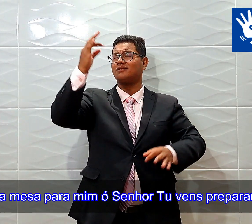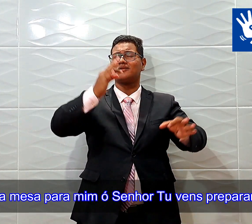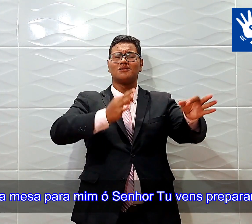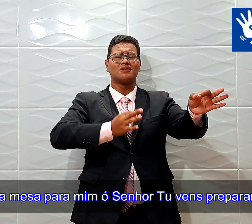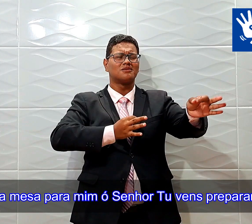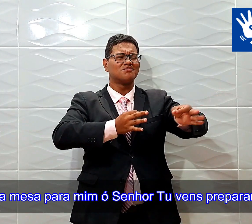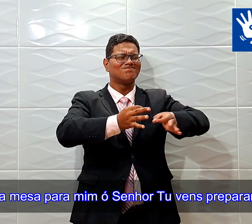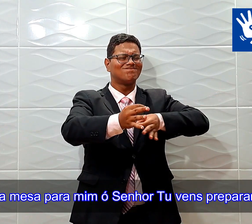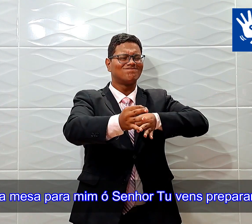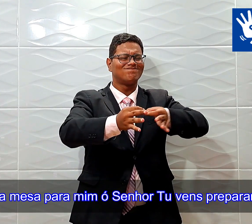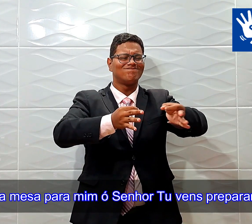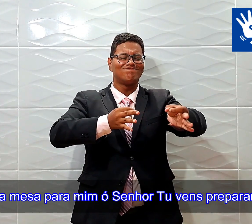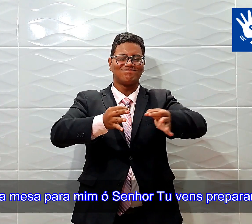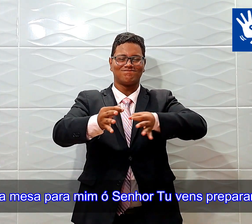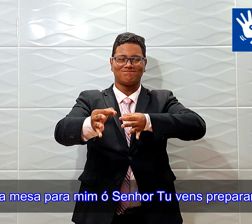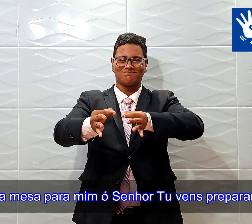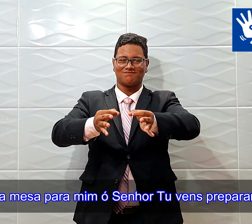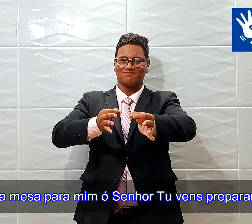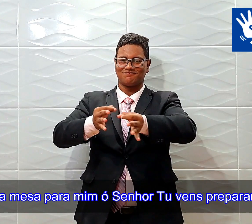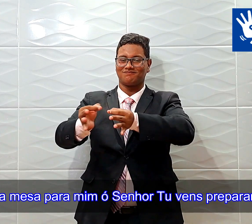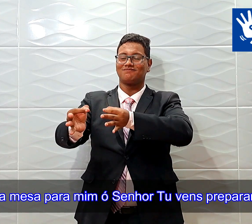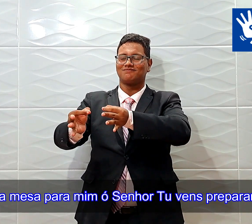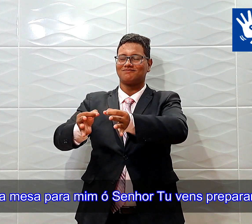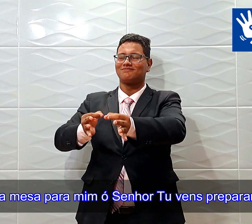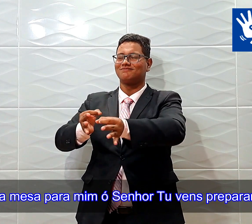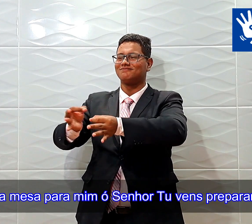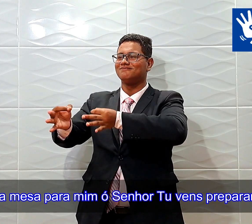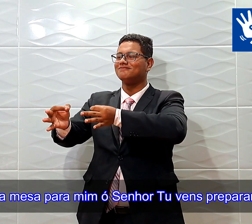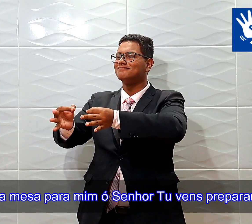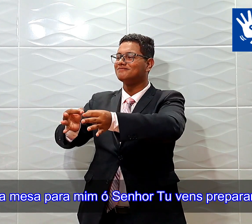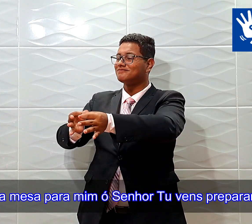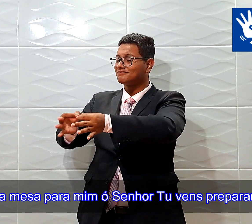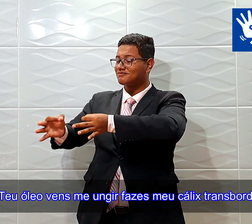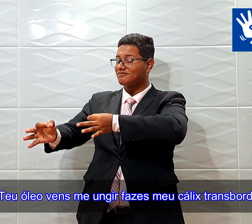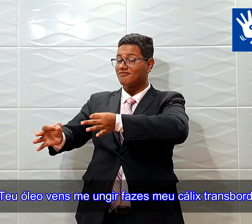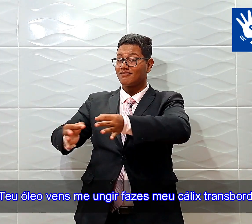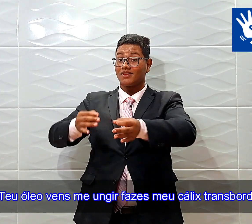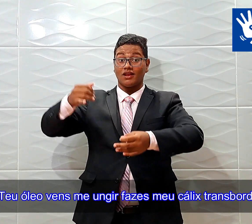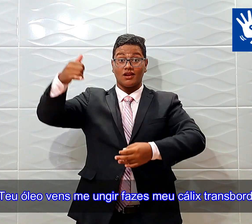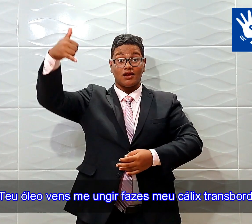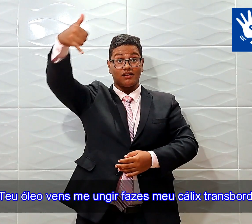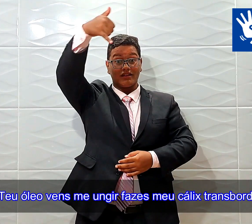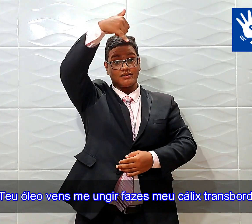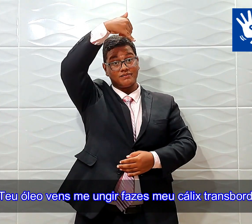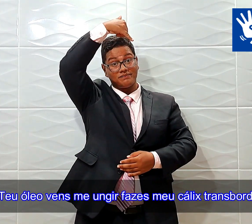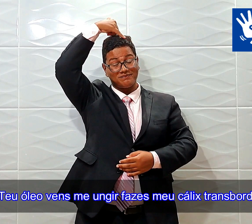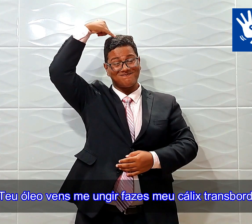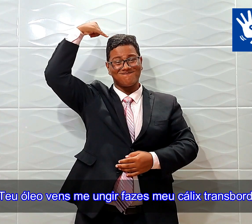Senhor, tu vens preparar. Com teu